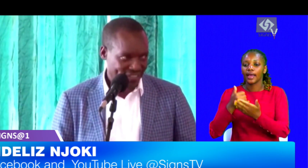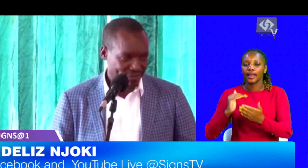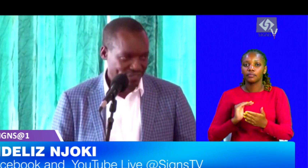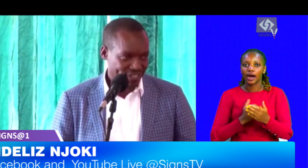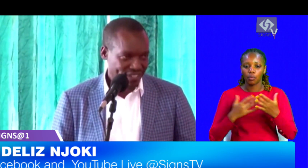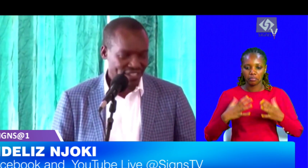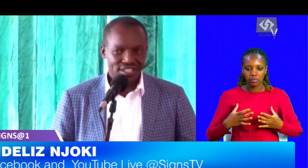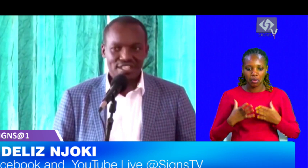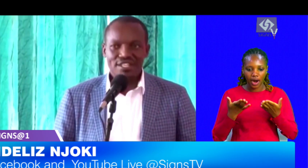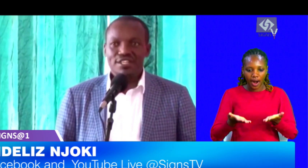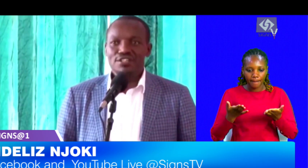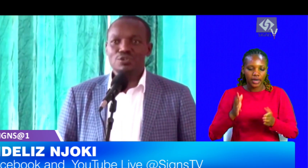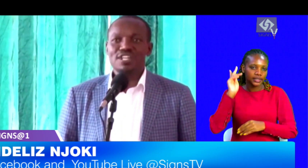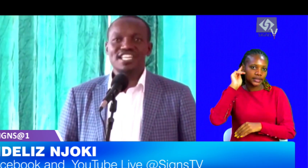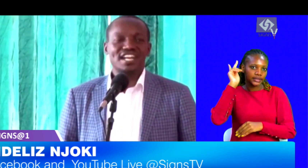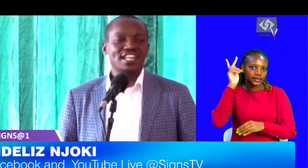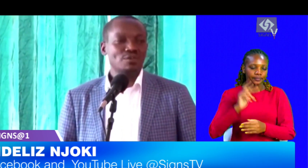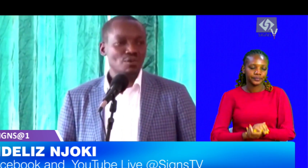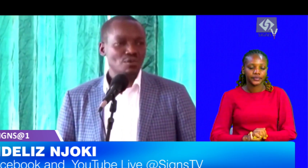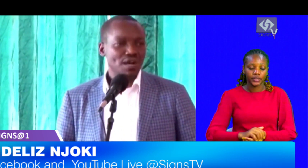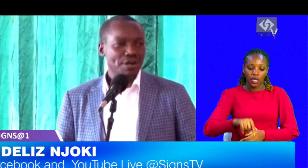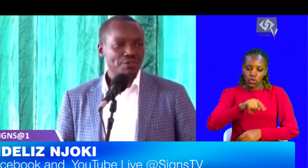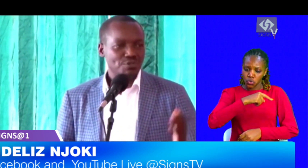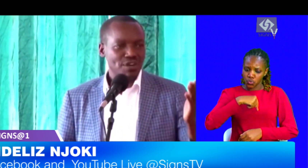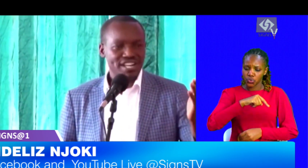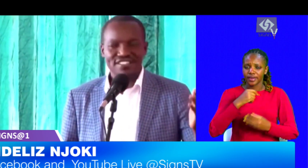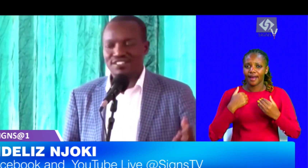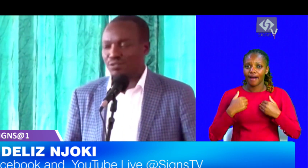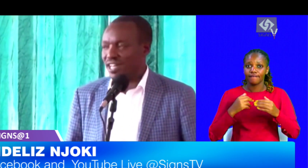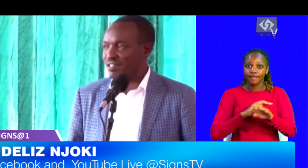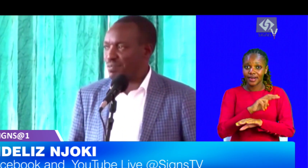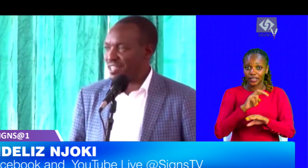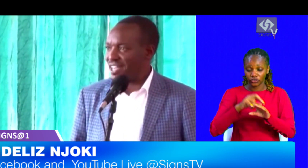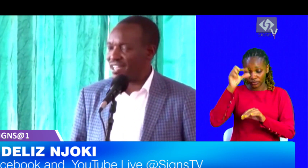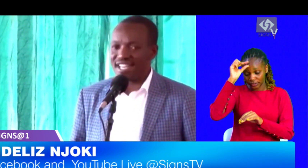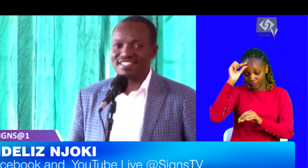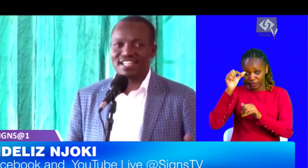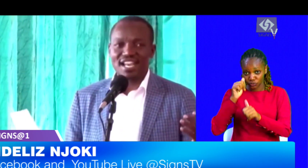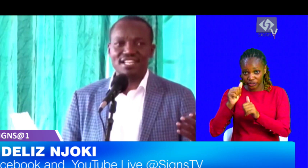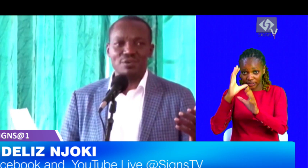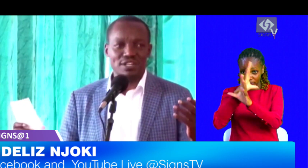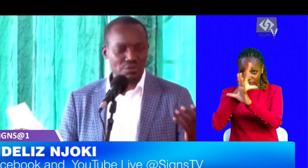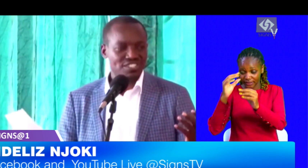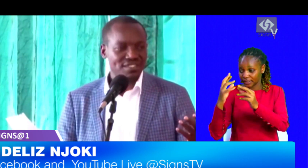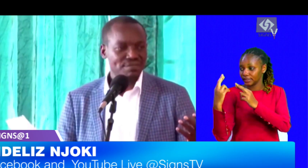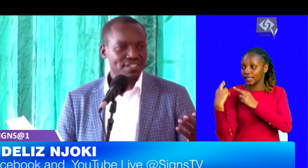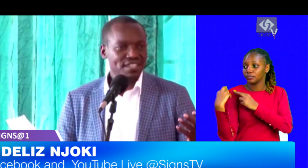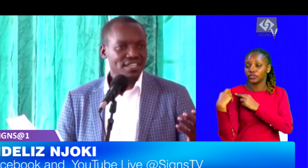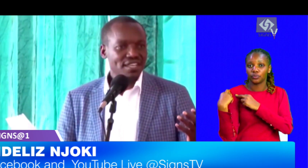Kisii. Tuko na serikali kuu ambayo Mheshimiwa Rais unasimamia, na hii serikali ya ugatuzi